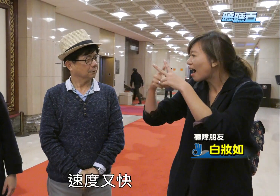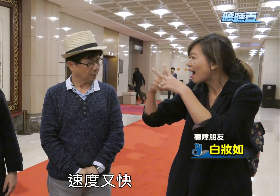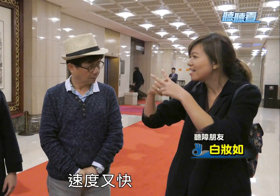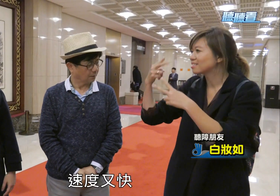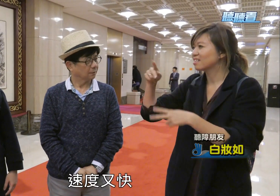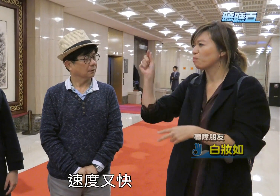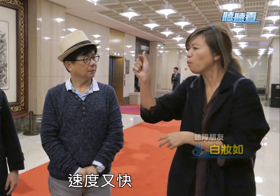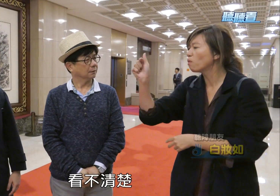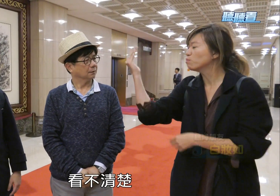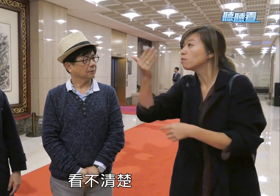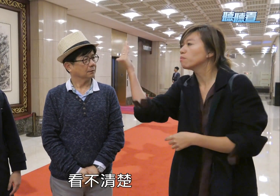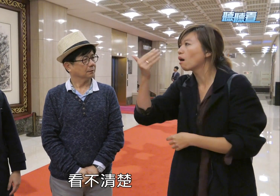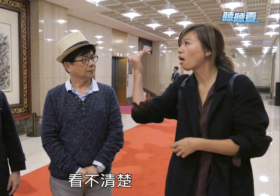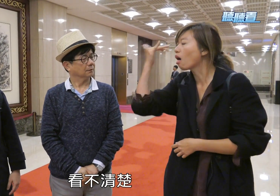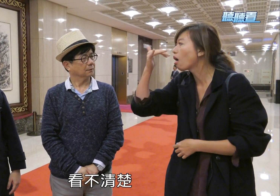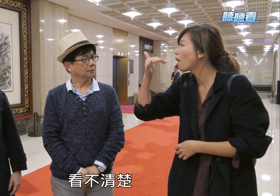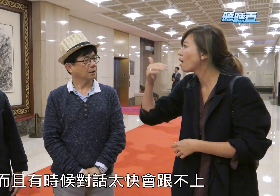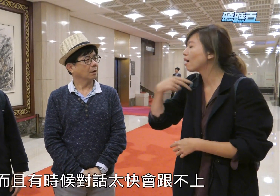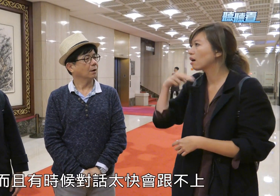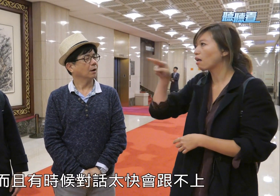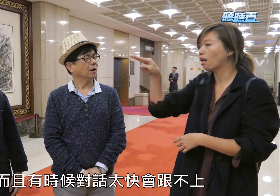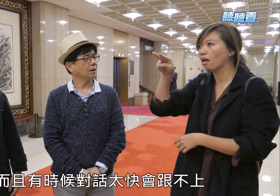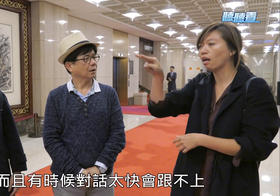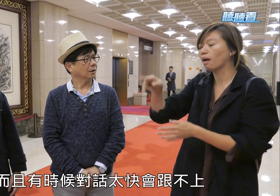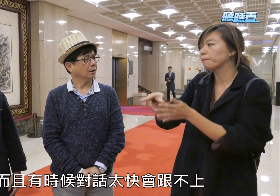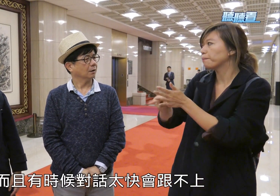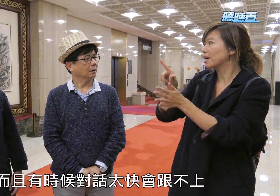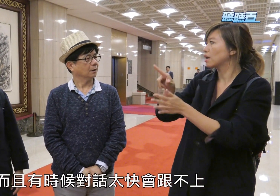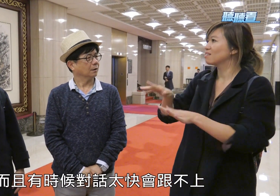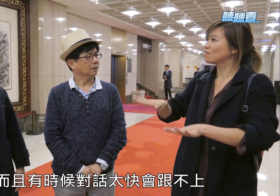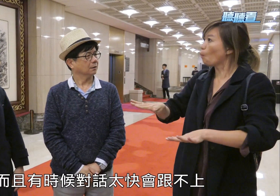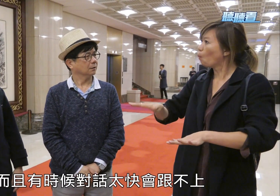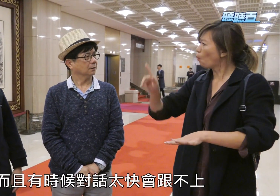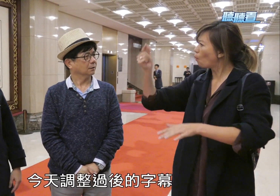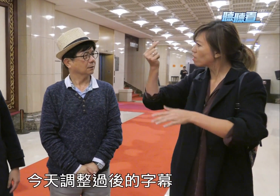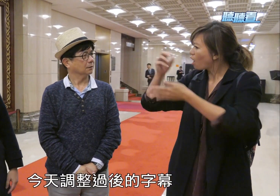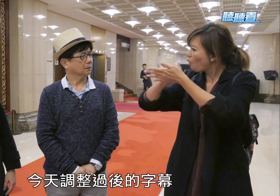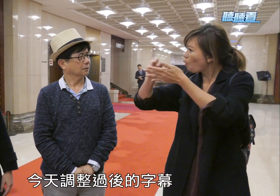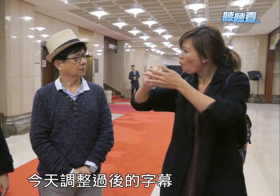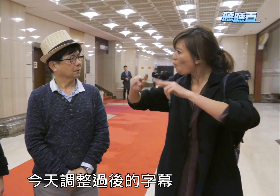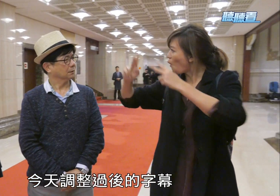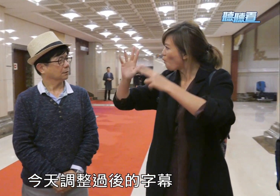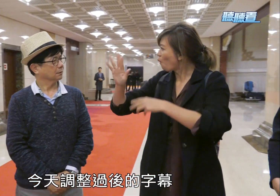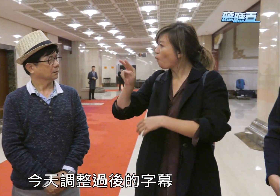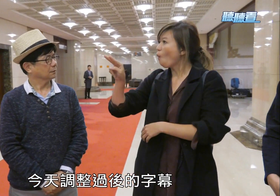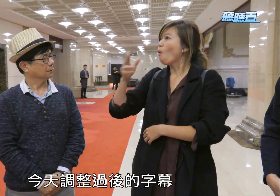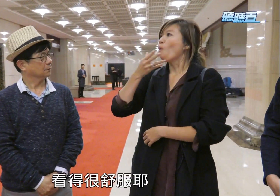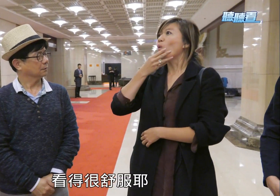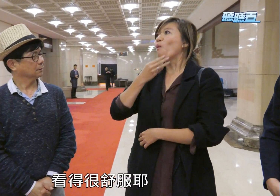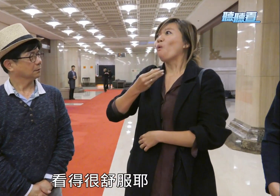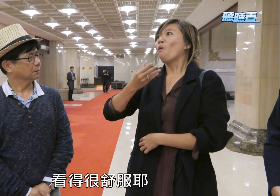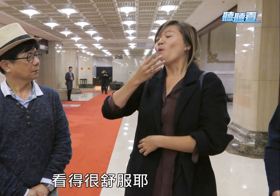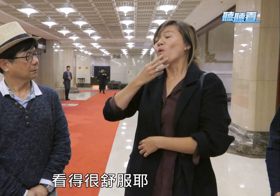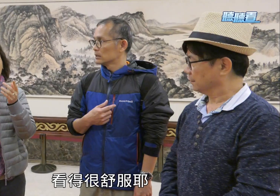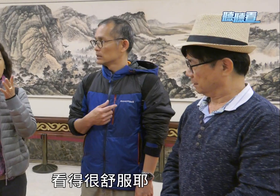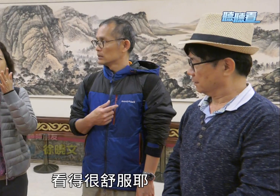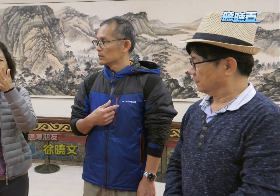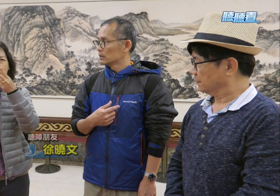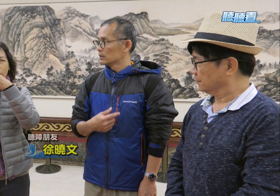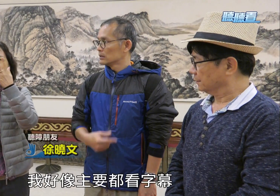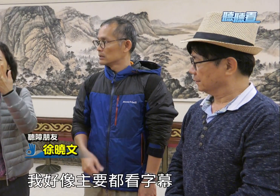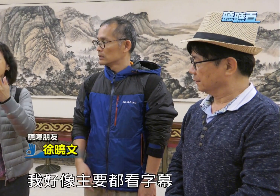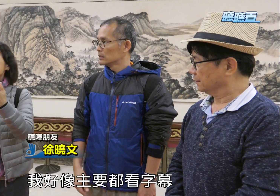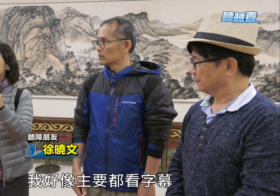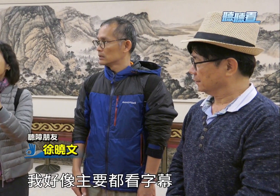了，速度又快，看不清楚，而且有时候对话太快会跟不上。今天调整过后的字幕看得很舒服